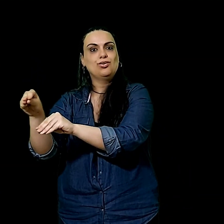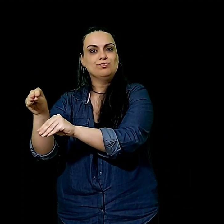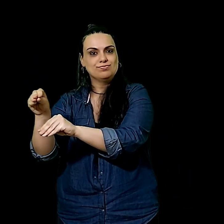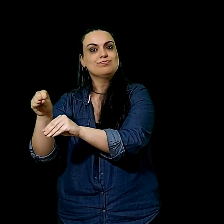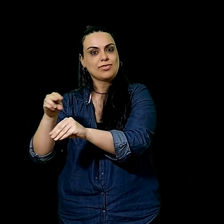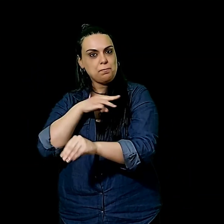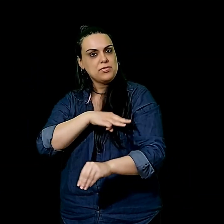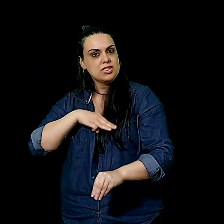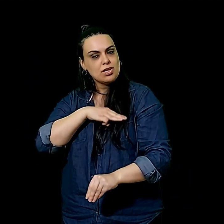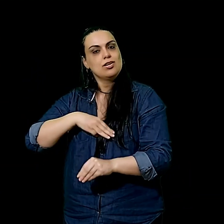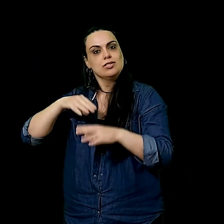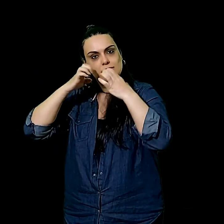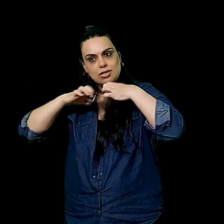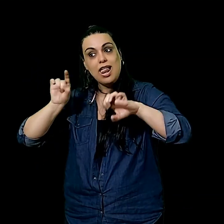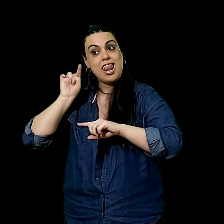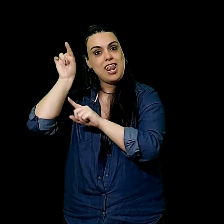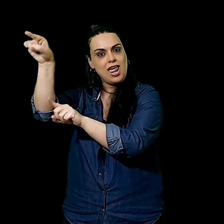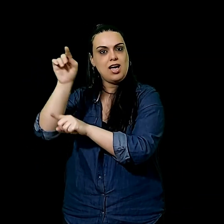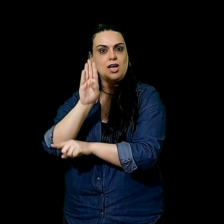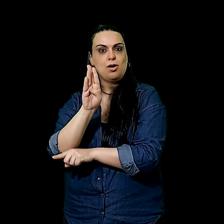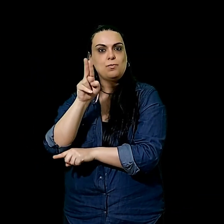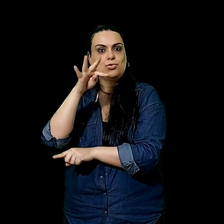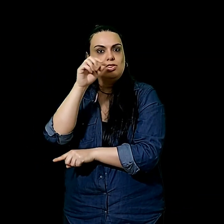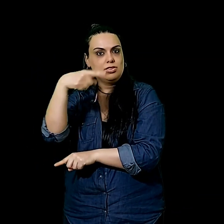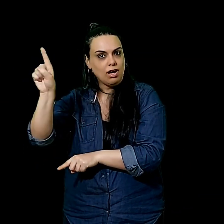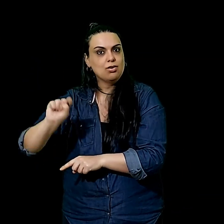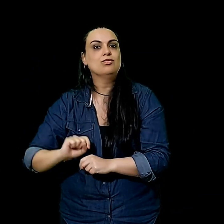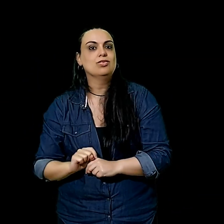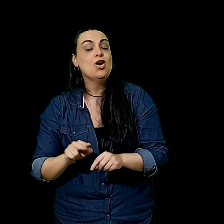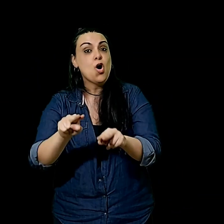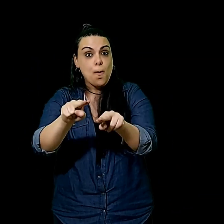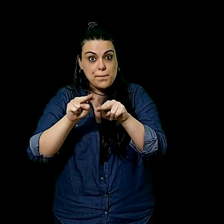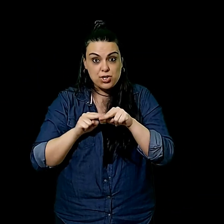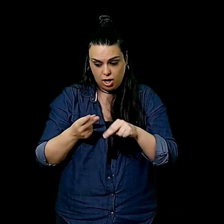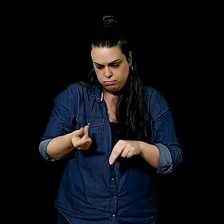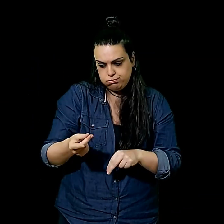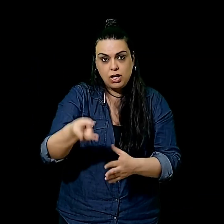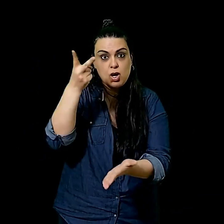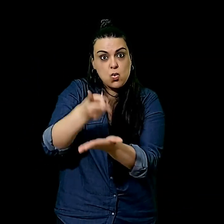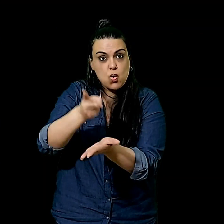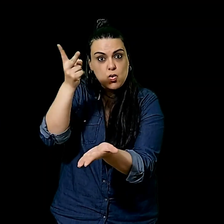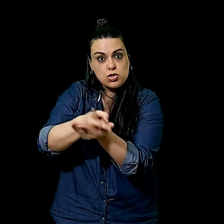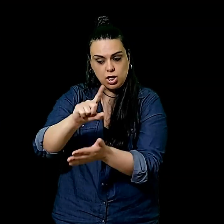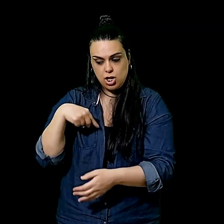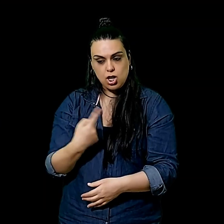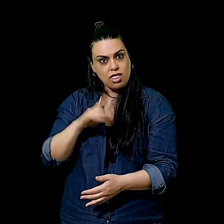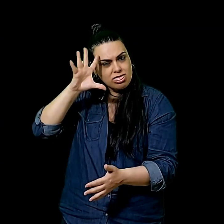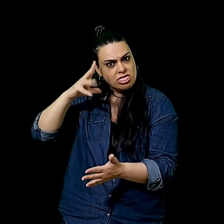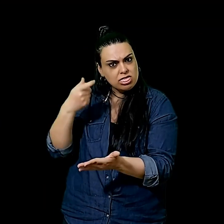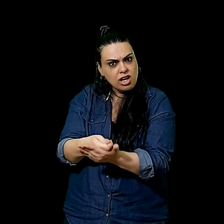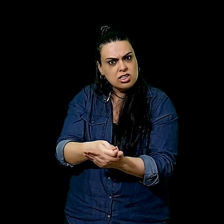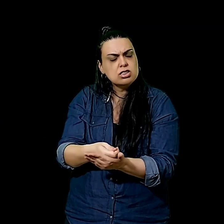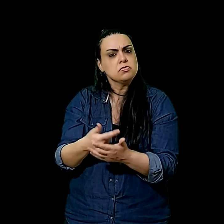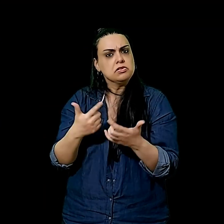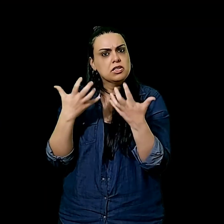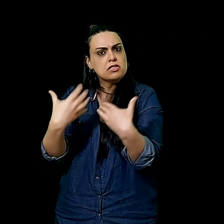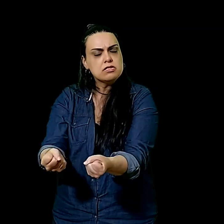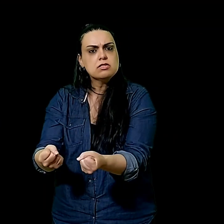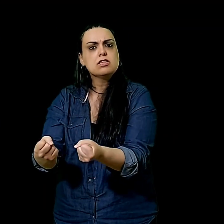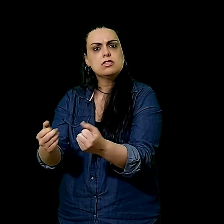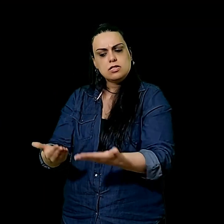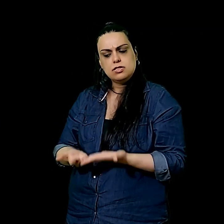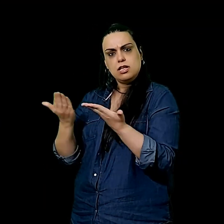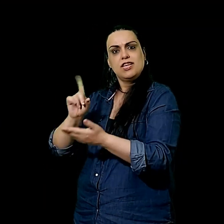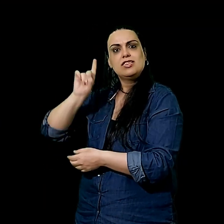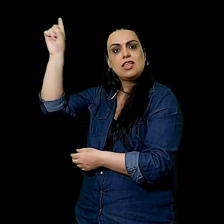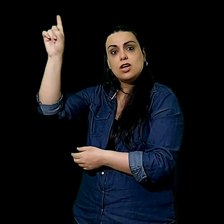Porque aquilo que vai dar continuidade ao que nós nos decidimos e nos propomos fazer para Deus,